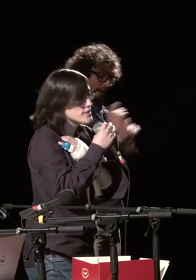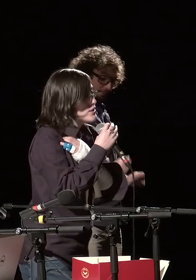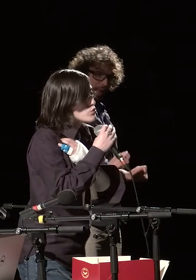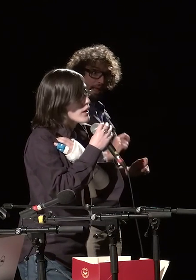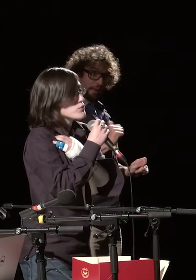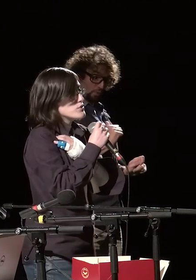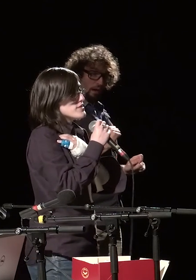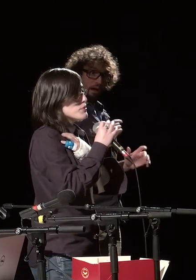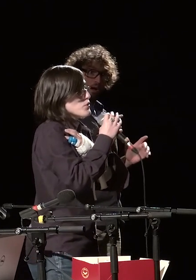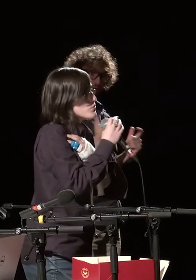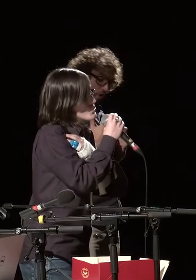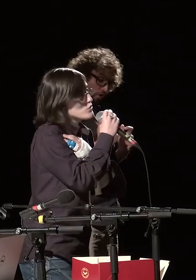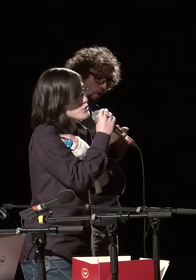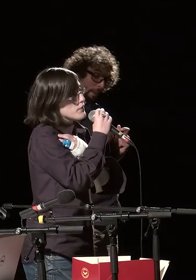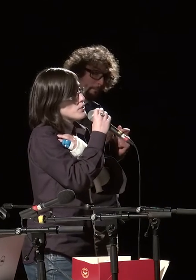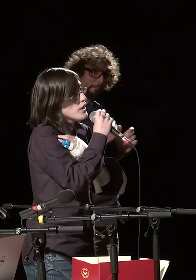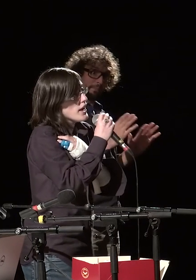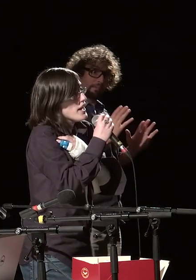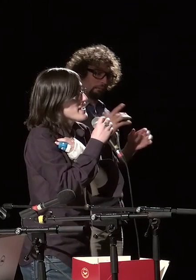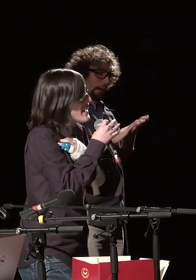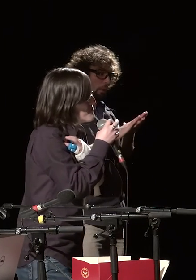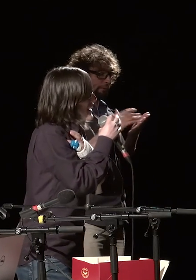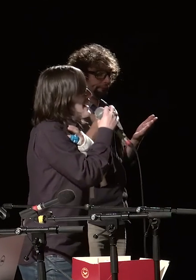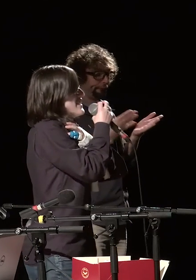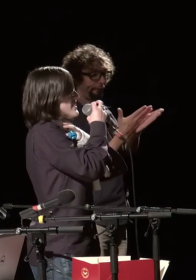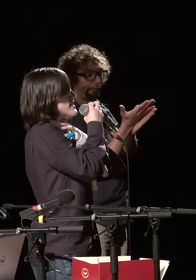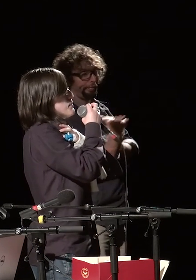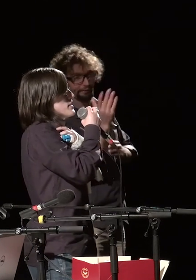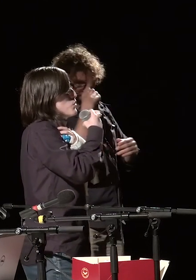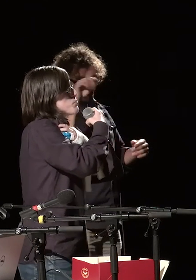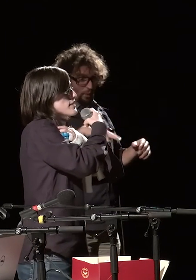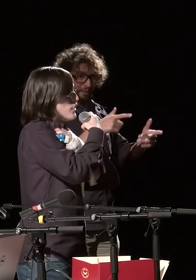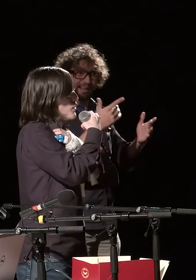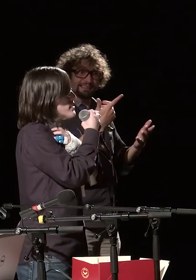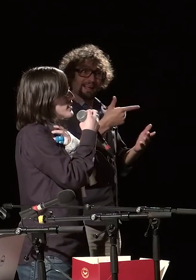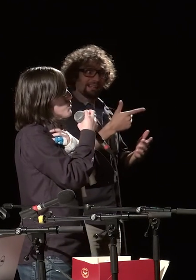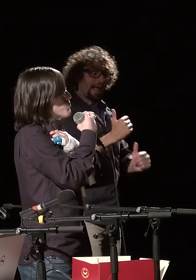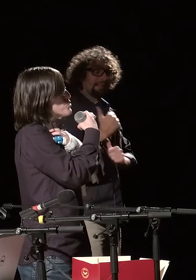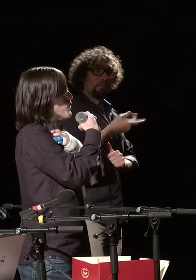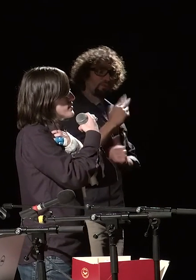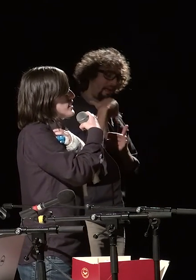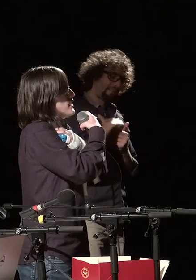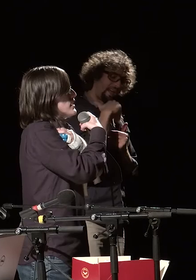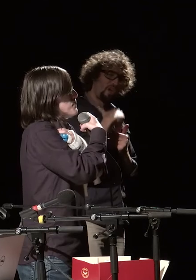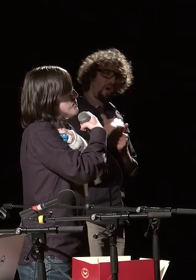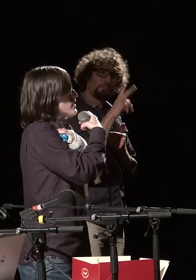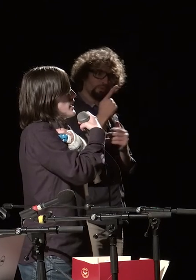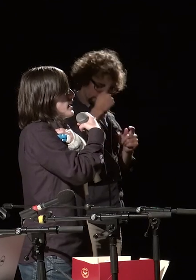discipline stoïcienne de soi, et donc une discipline philo. Je suis désolée, je parle philo. Mais c'est une discipline qui est beaucoup plus intériorisée, qui est beaucoup plus